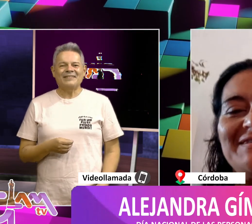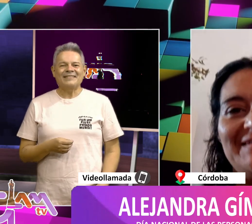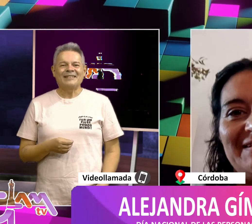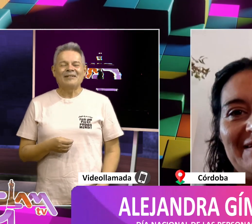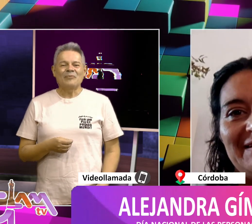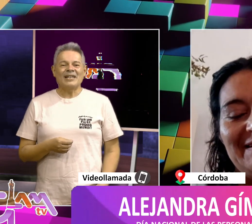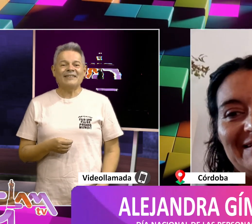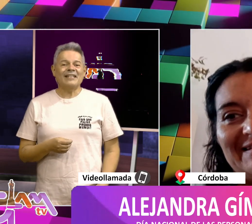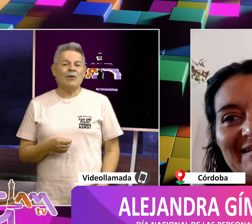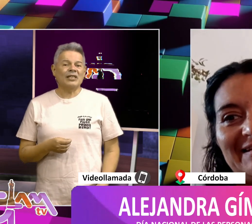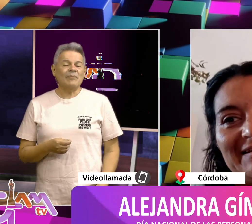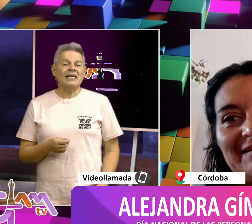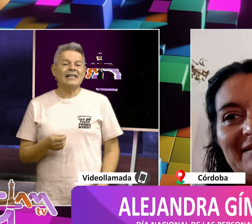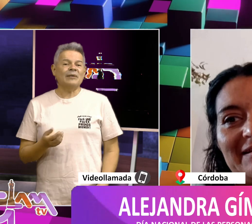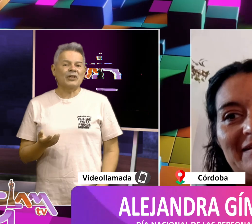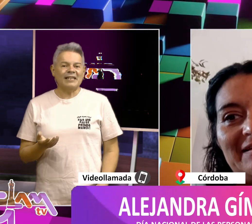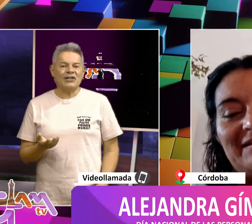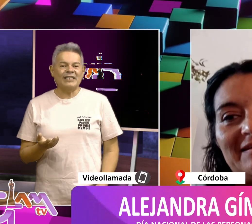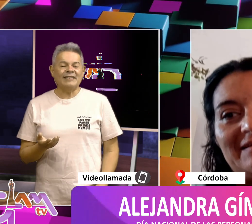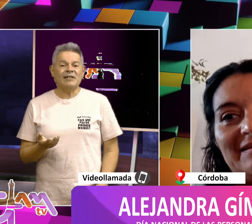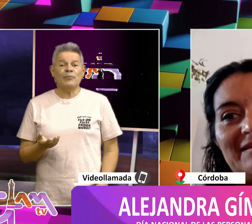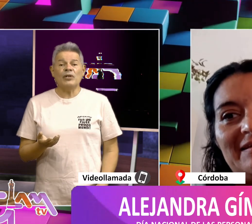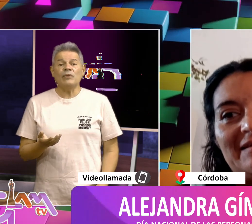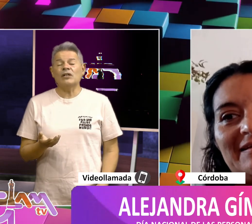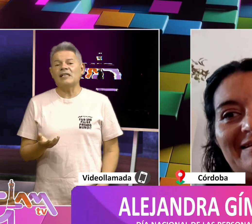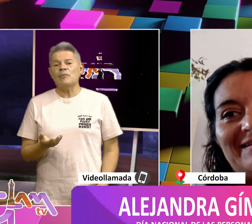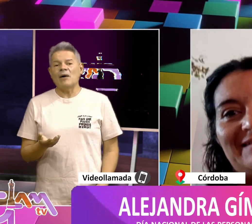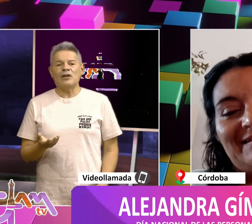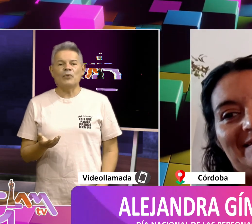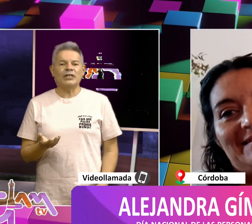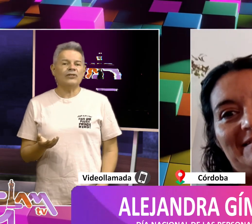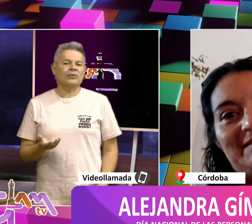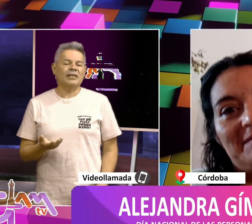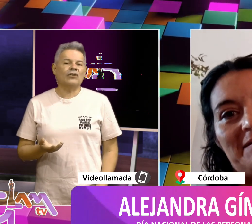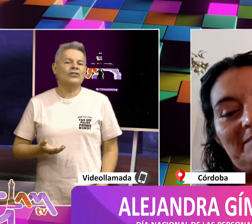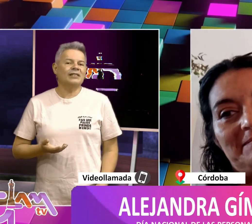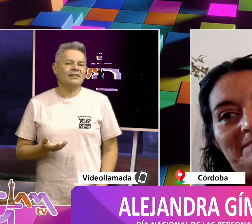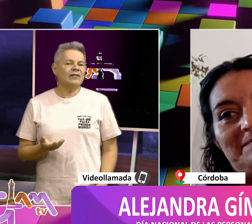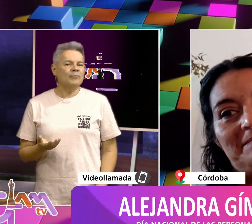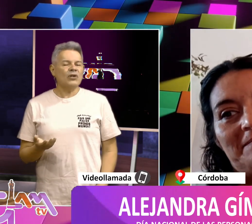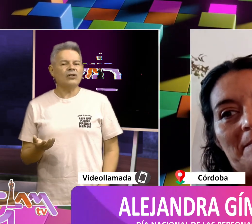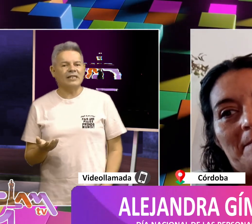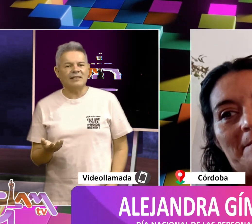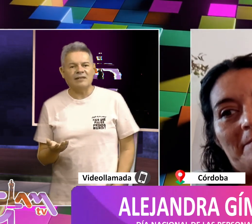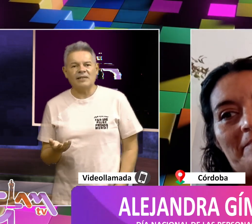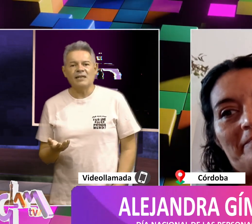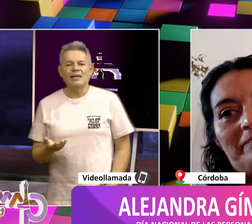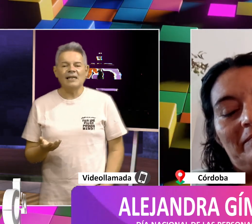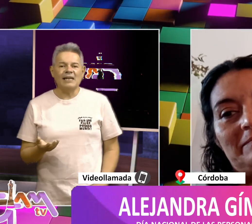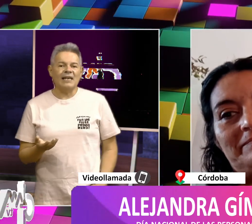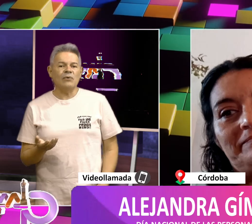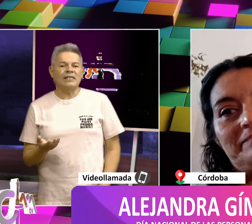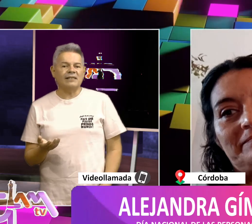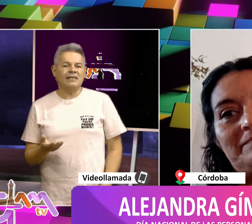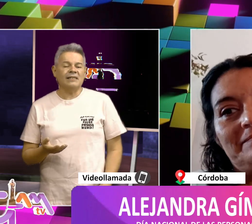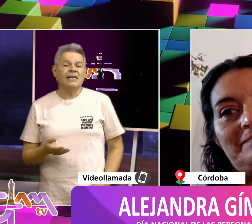todos. Buenas tardes a vos también, gracias por dedicarnos este tiempo. Y bueno, queríamos hablar un poquito sobre esto, concientizar un poco lo que tiene que ver